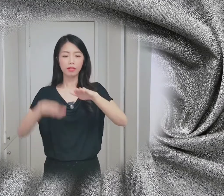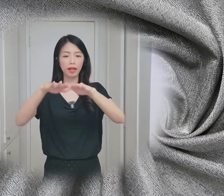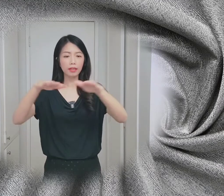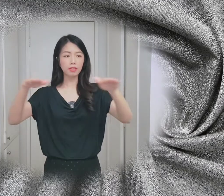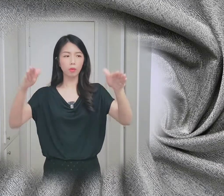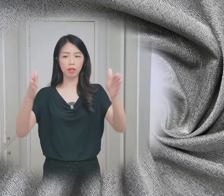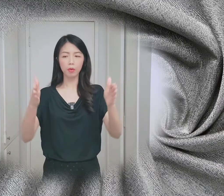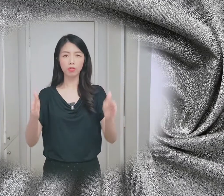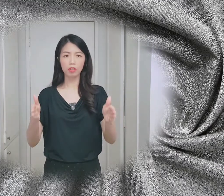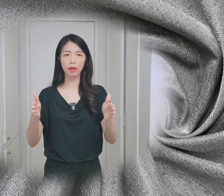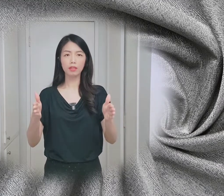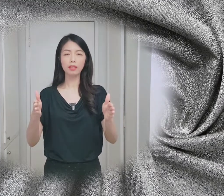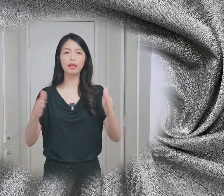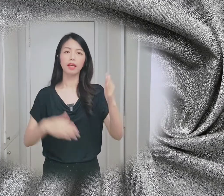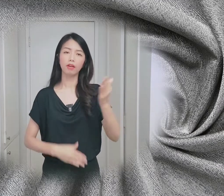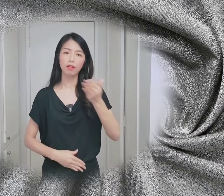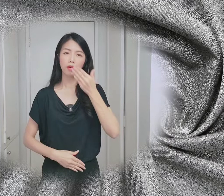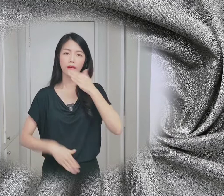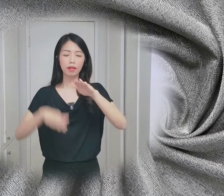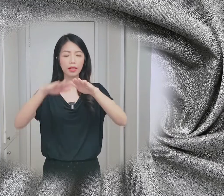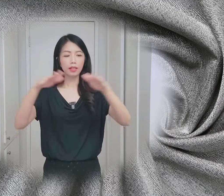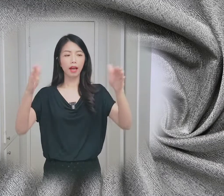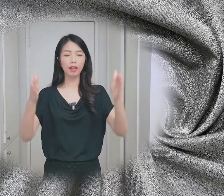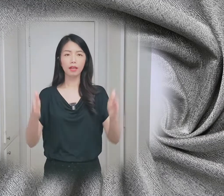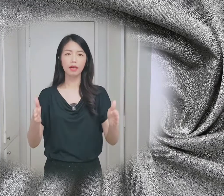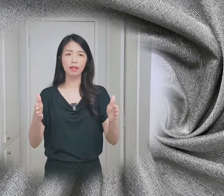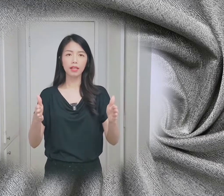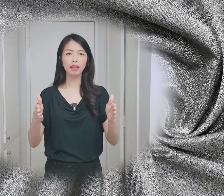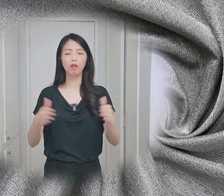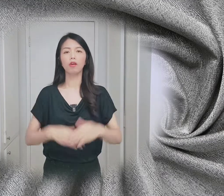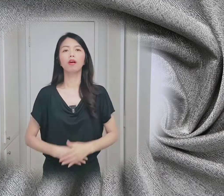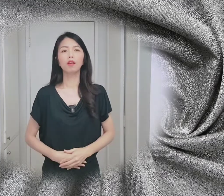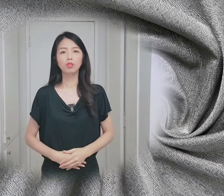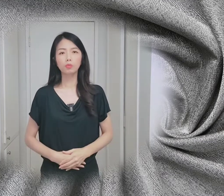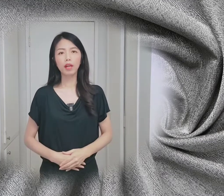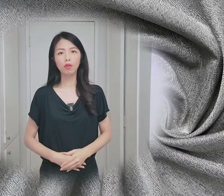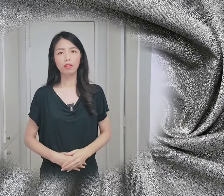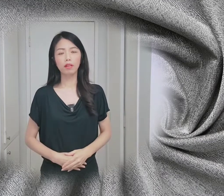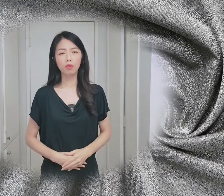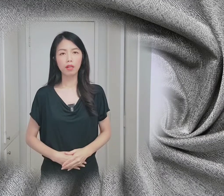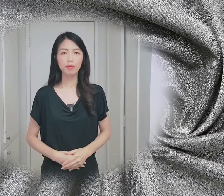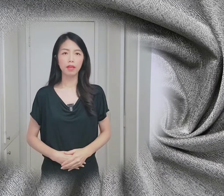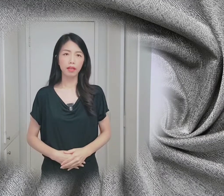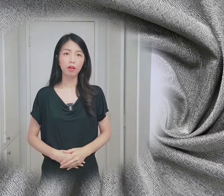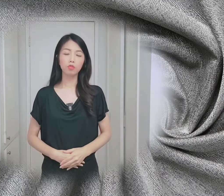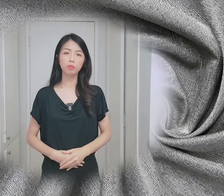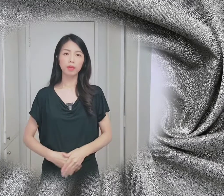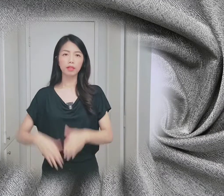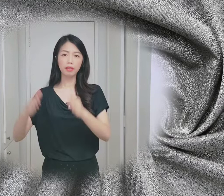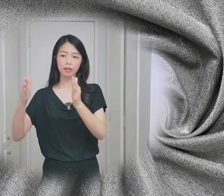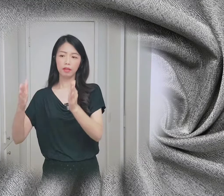먹다와 탁상처럼 이렇게 표현해 주시면 식탁이에요. 식탁, 차려. 준비라고 하는 뜻의 수어를 하시면